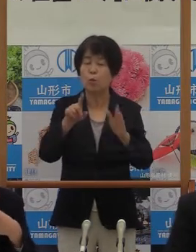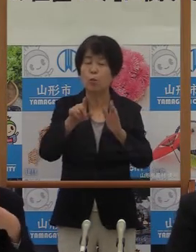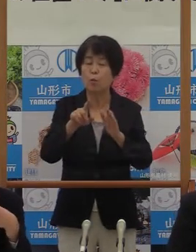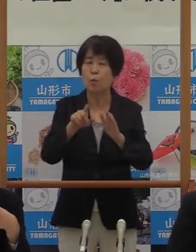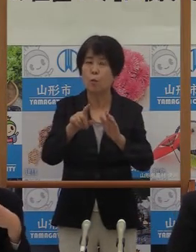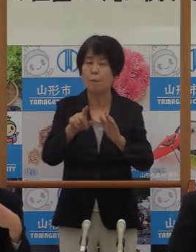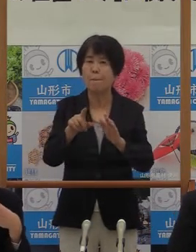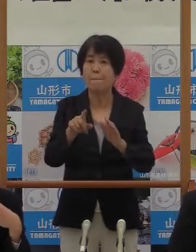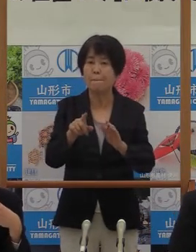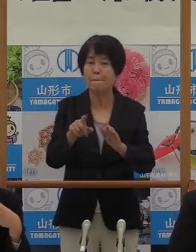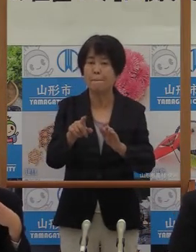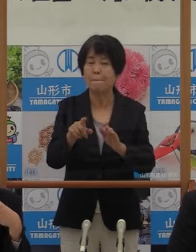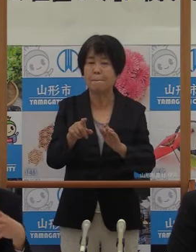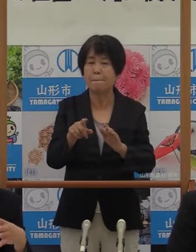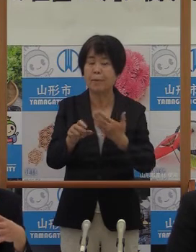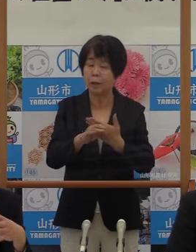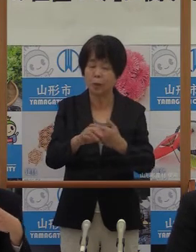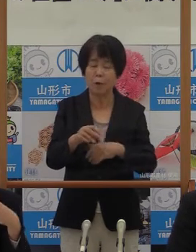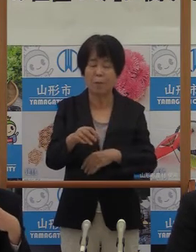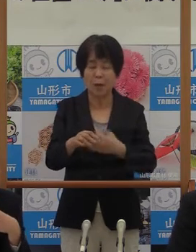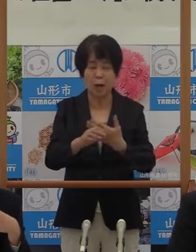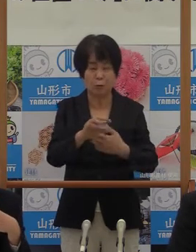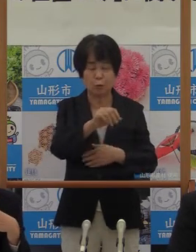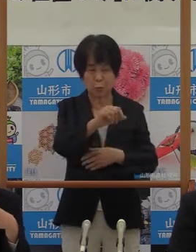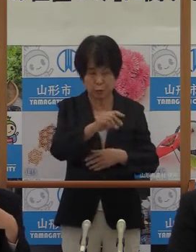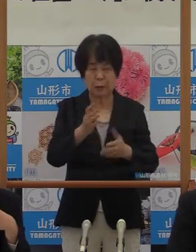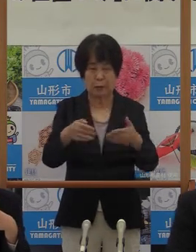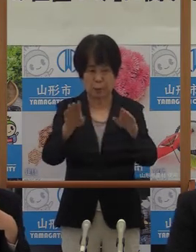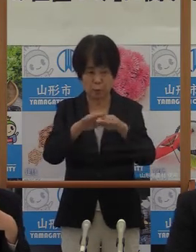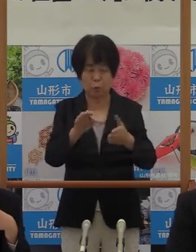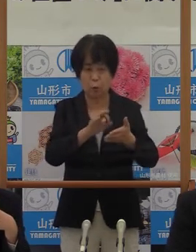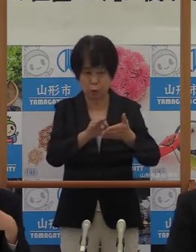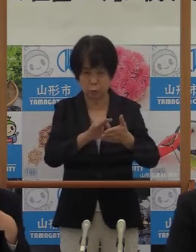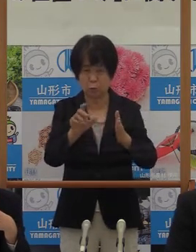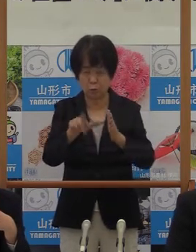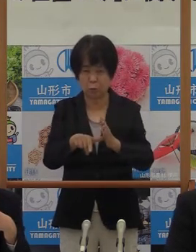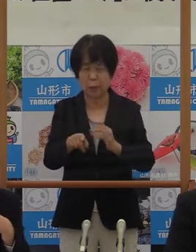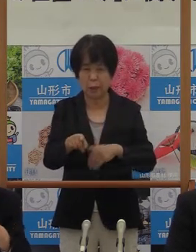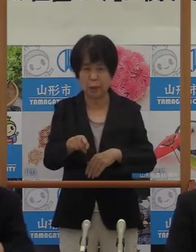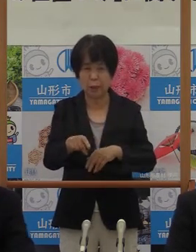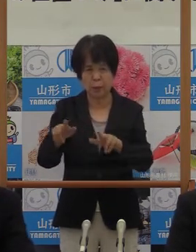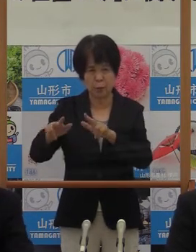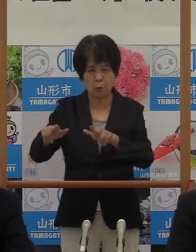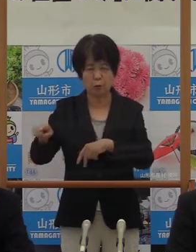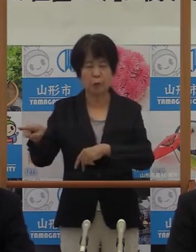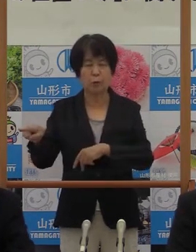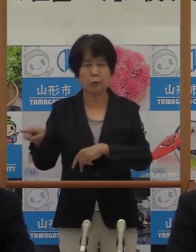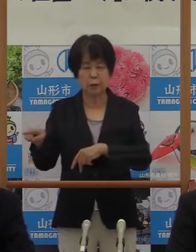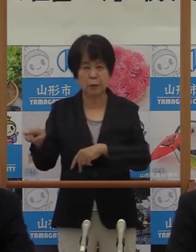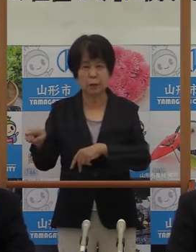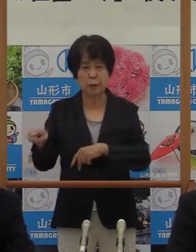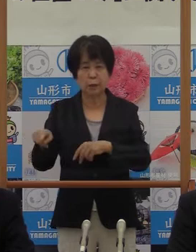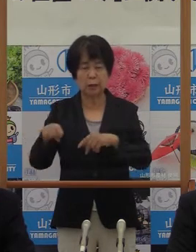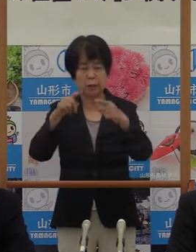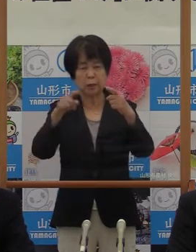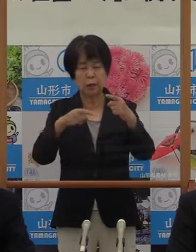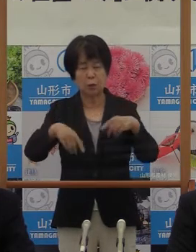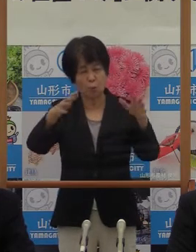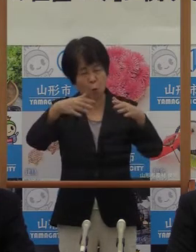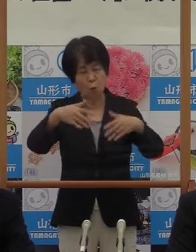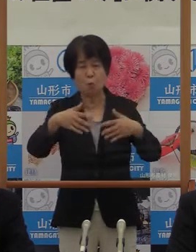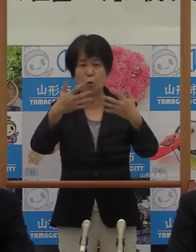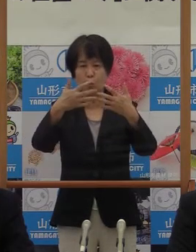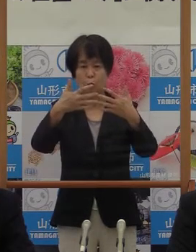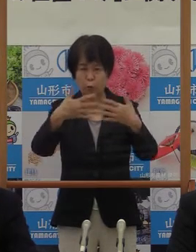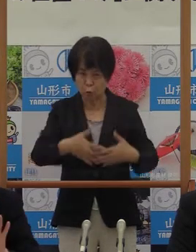のある土地であるとか建物を活用するにあたってですね、行政の側で公募条件をつ